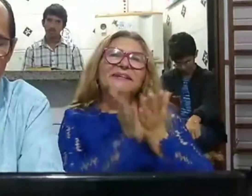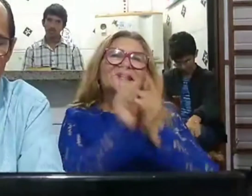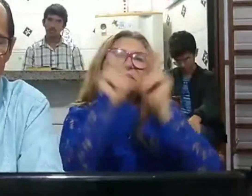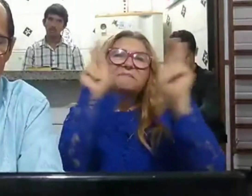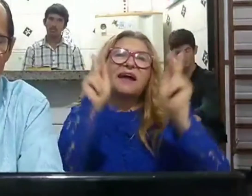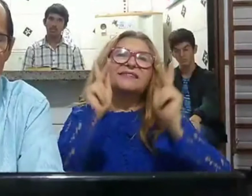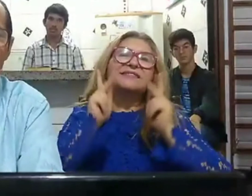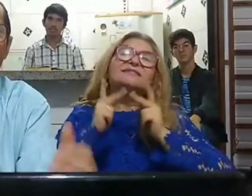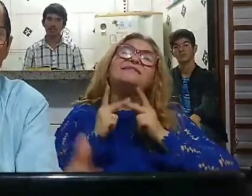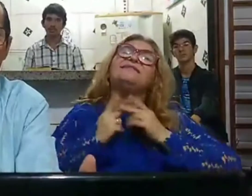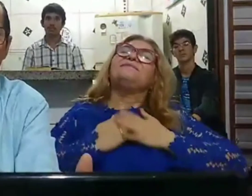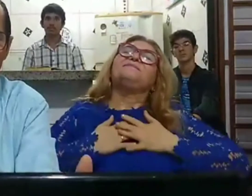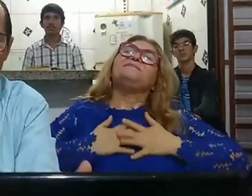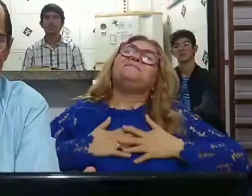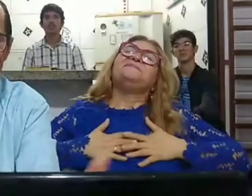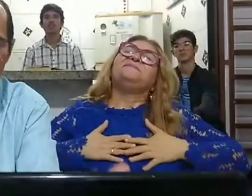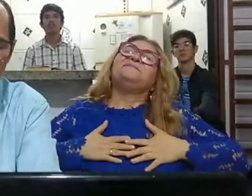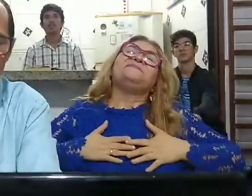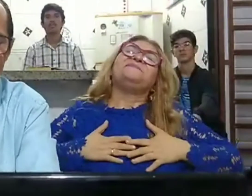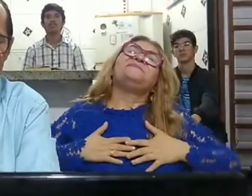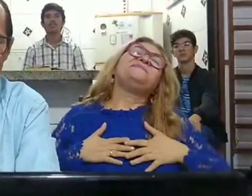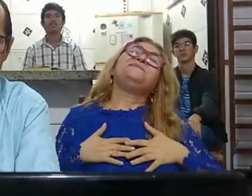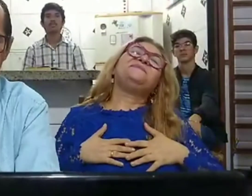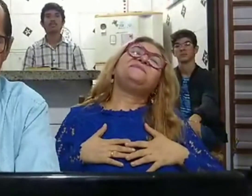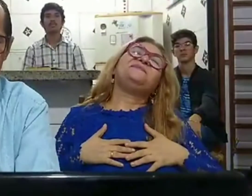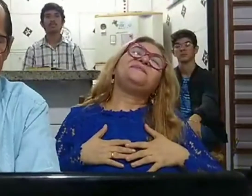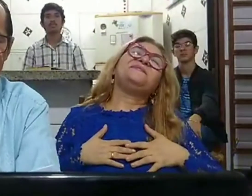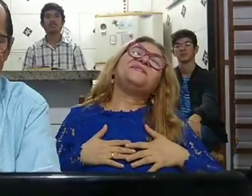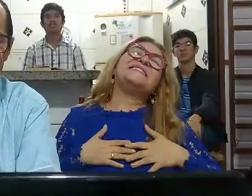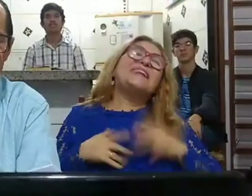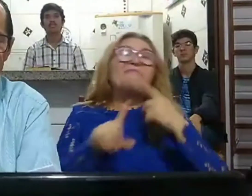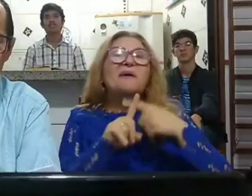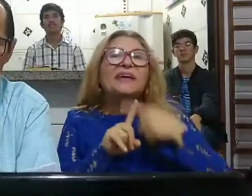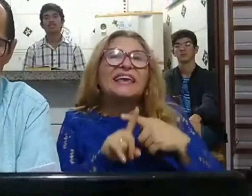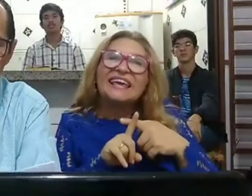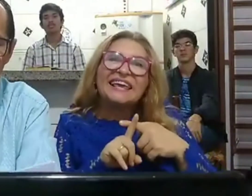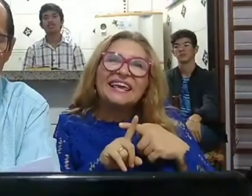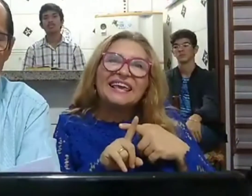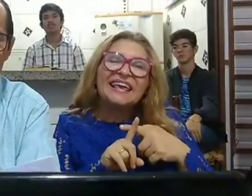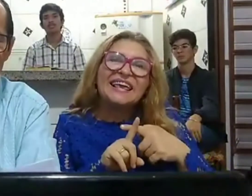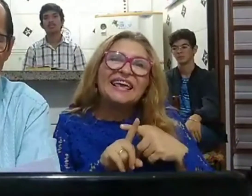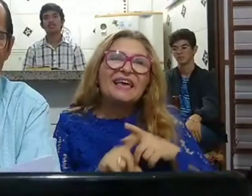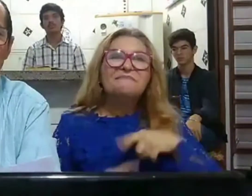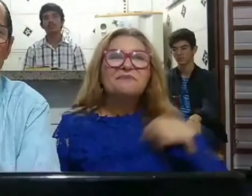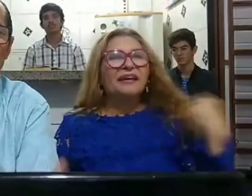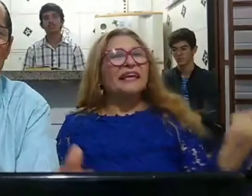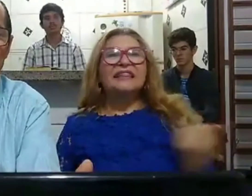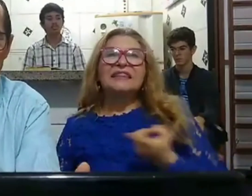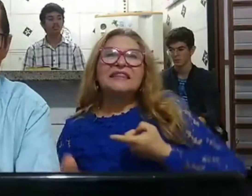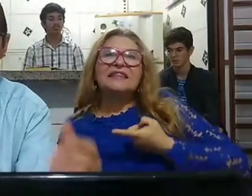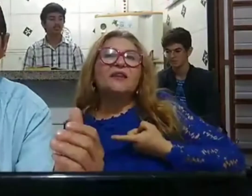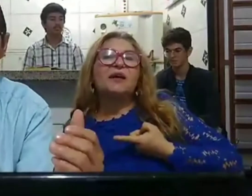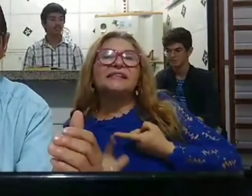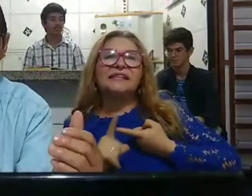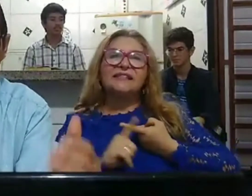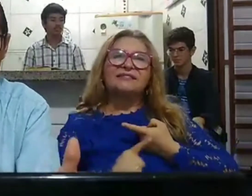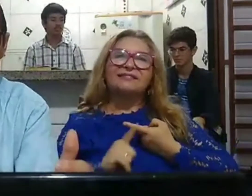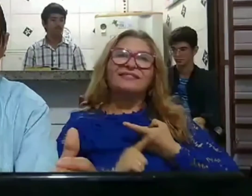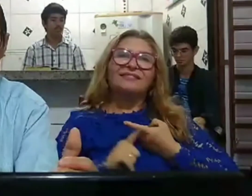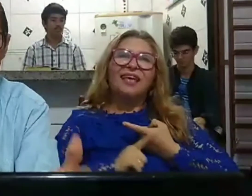Deus. Por quê? E como isso acontece? Porque ele tem paz com Deus?